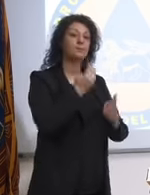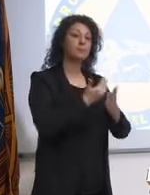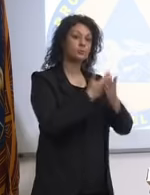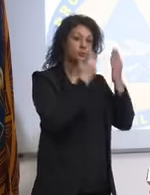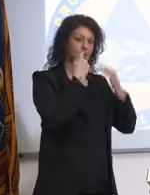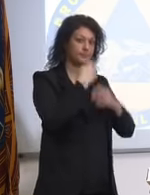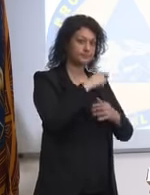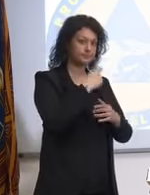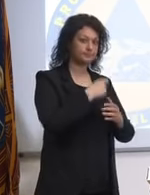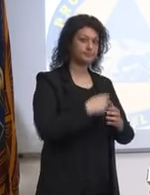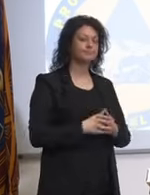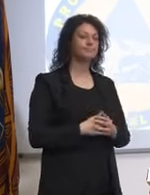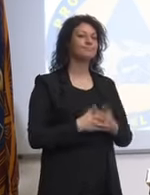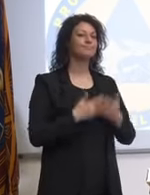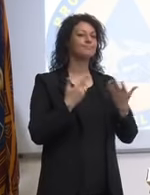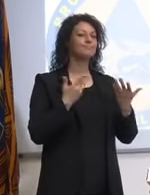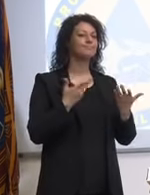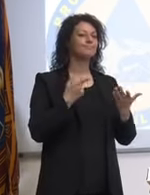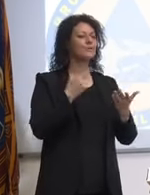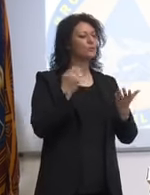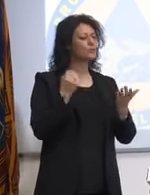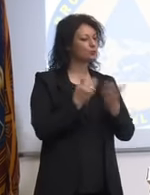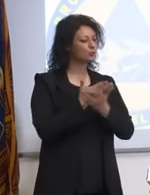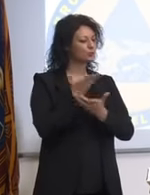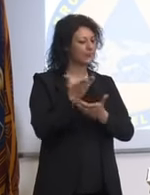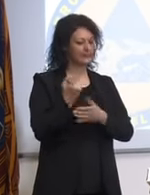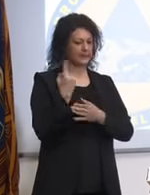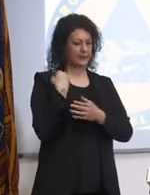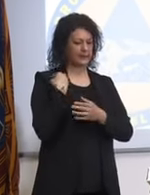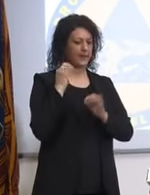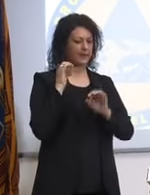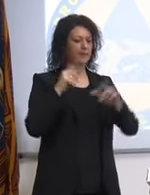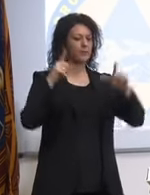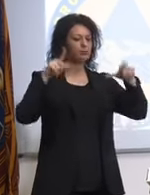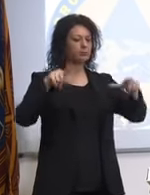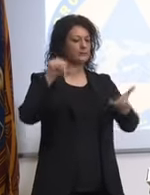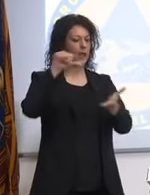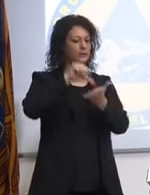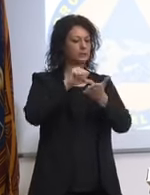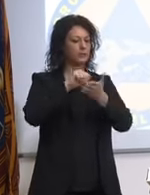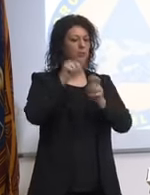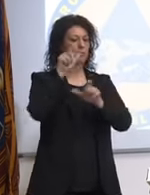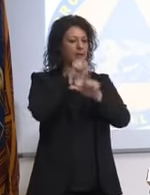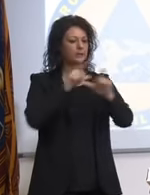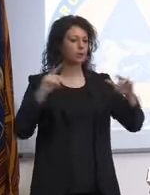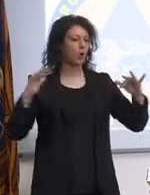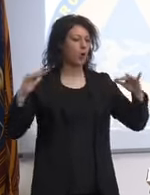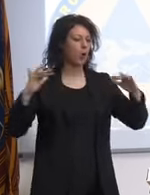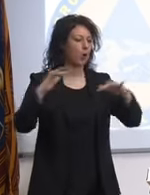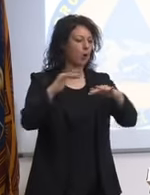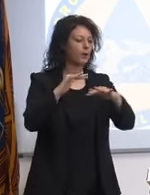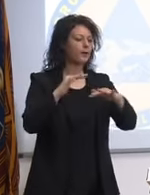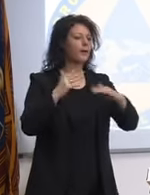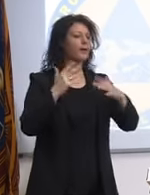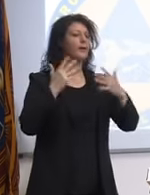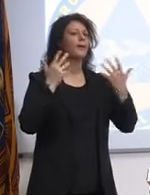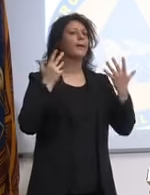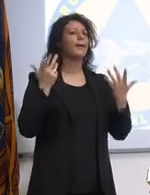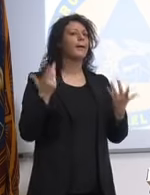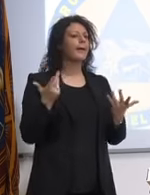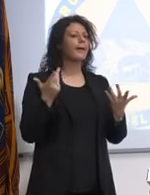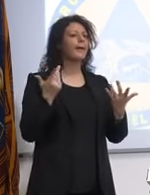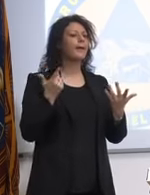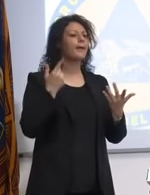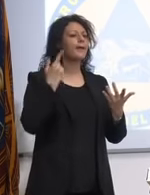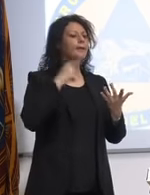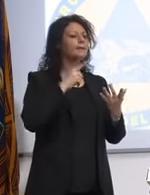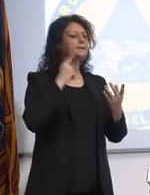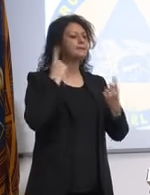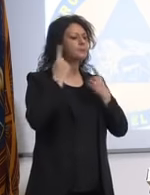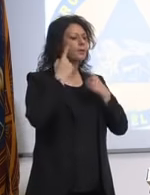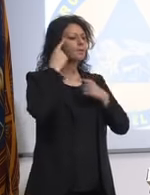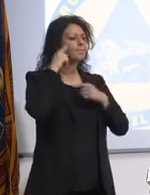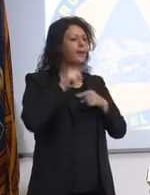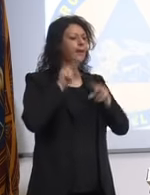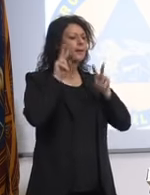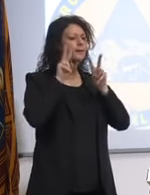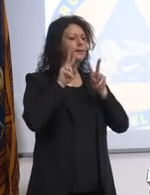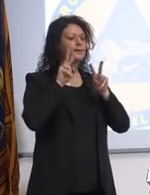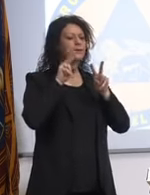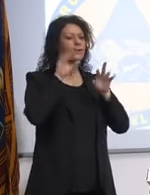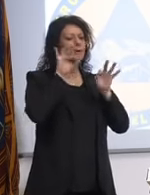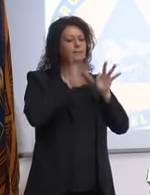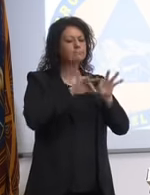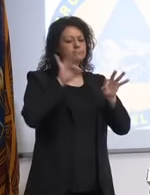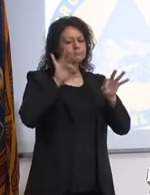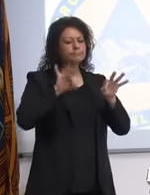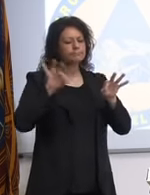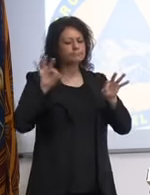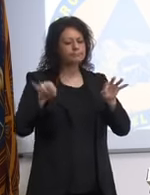Buongiorno Presidente, ciao. Visti ieri la questione del tracciamento, a che punto è? Ma allora, noi